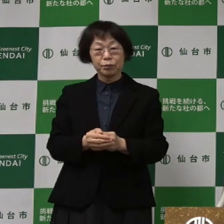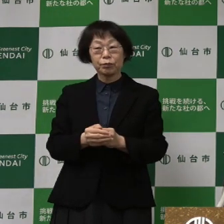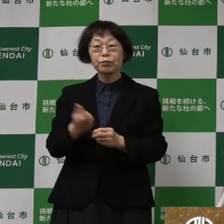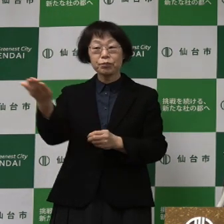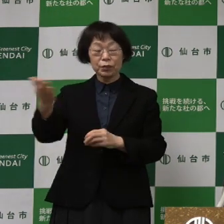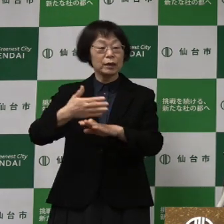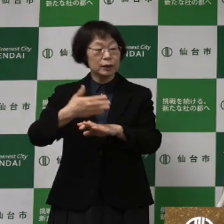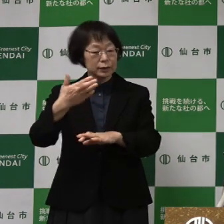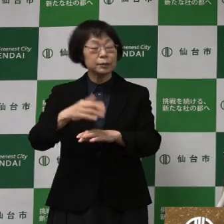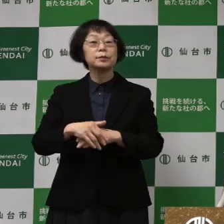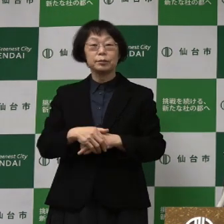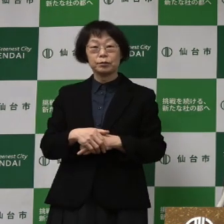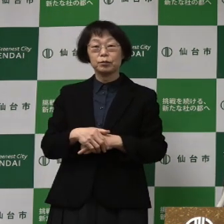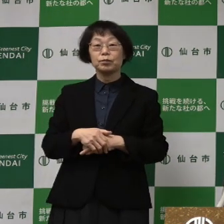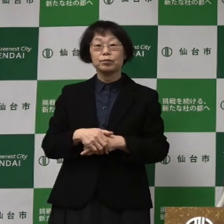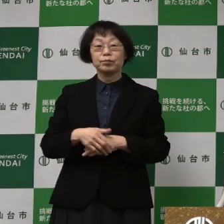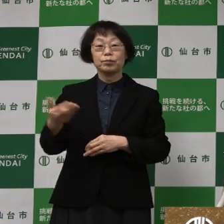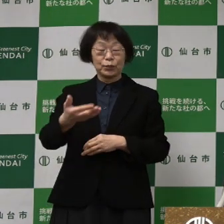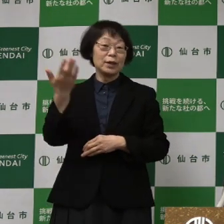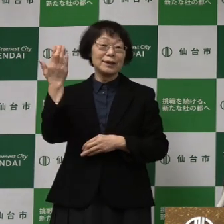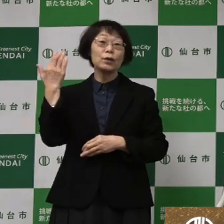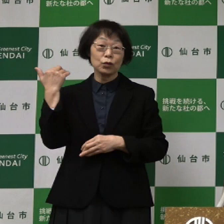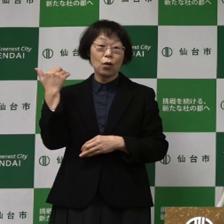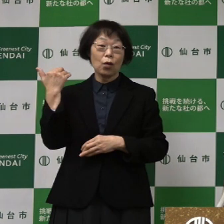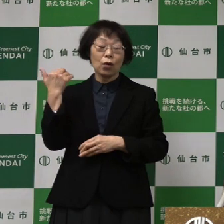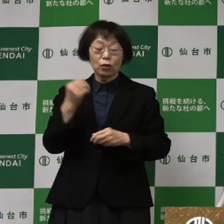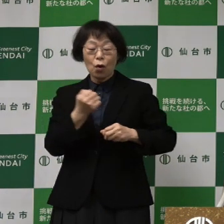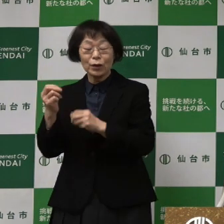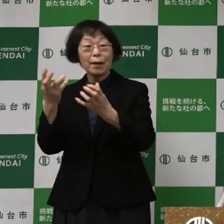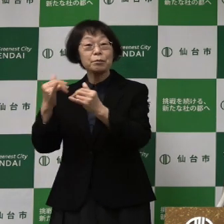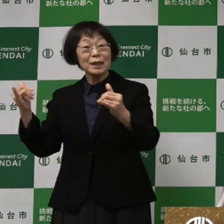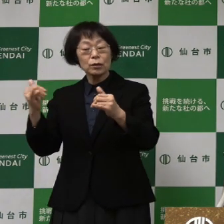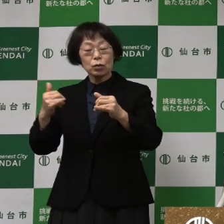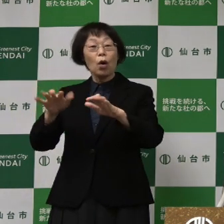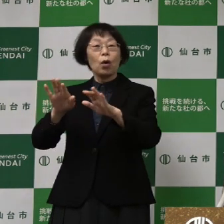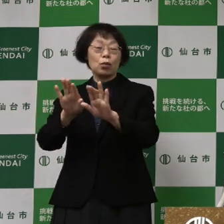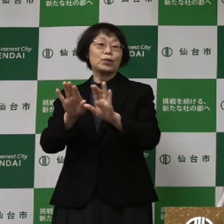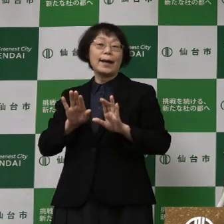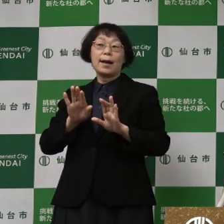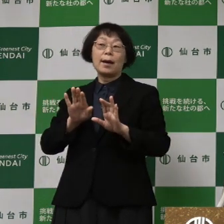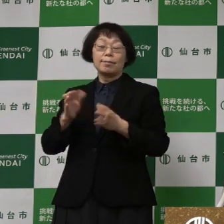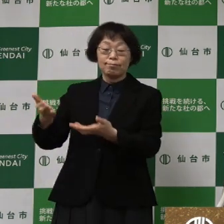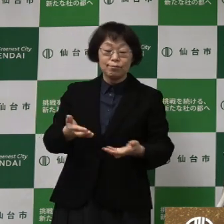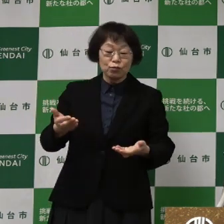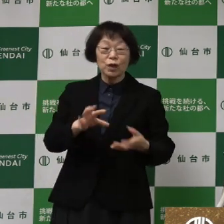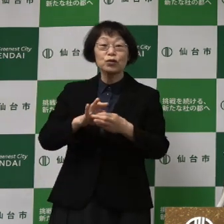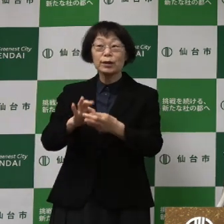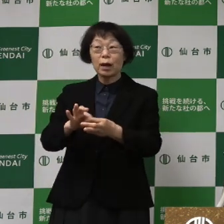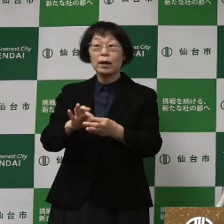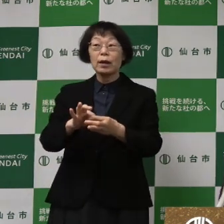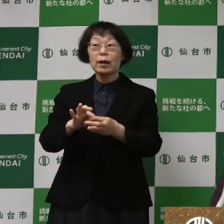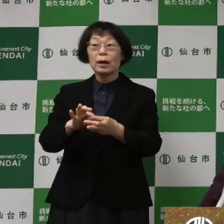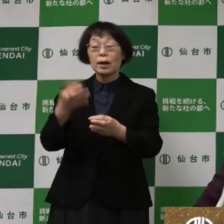ありがとうございます。先ほどのウクライナの難民の受け入れの件に関してなんですけれども、市長12日の日